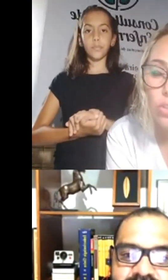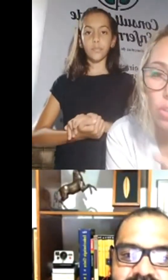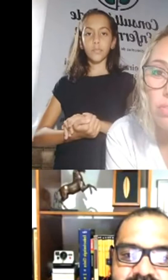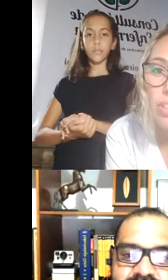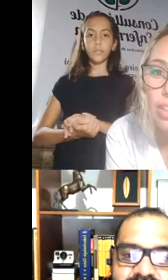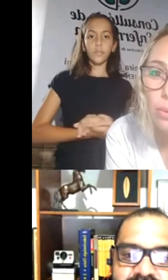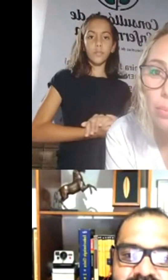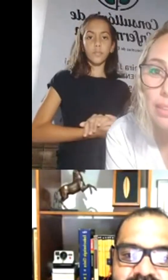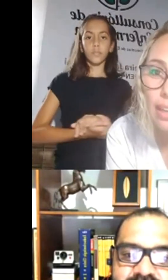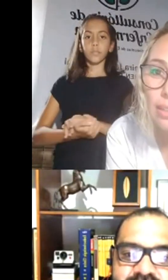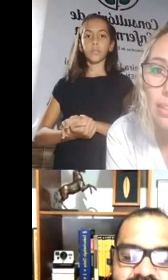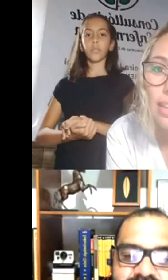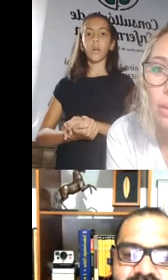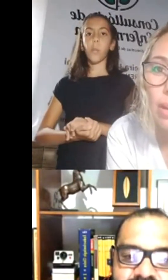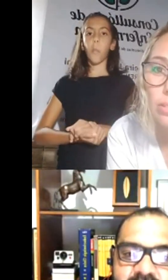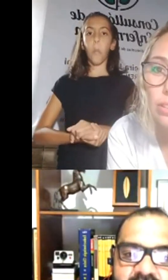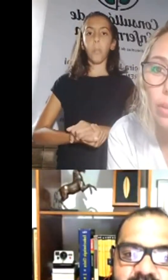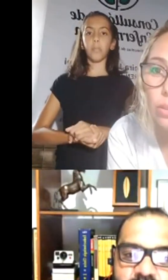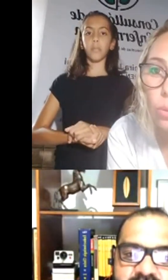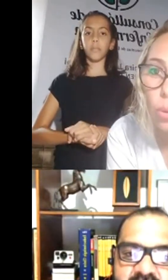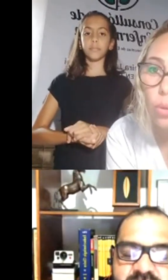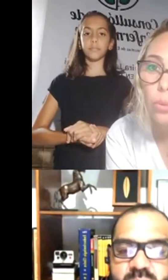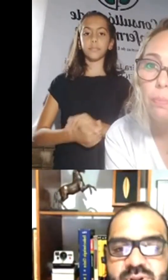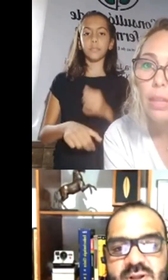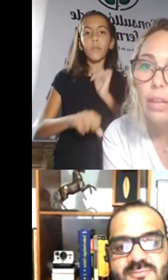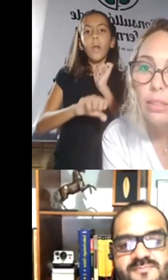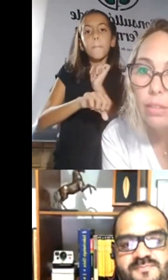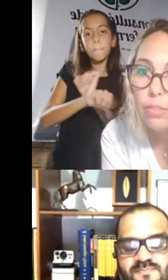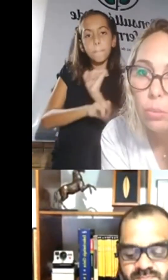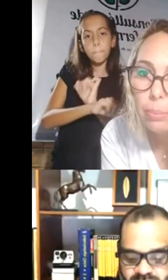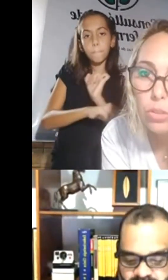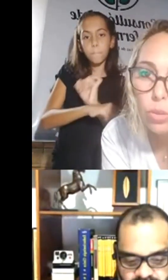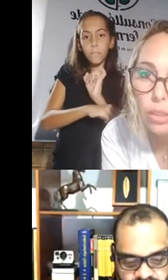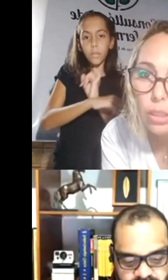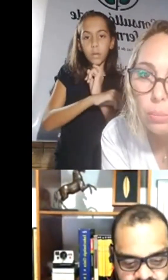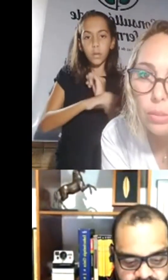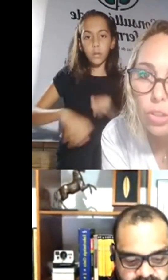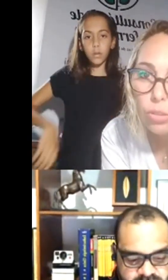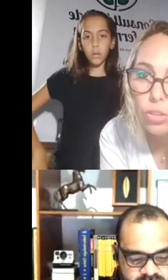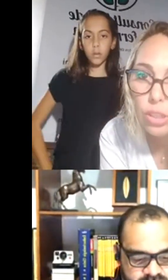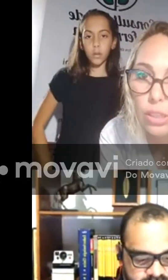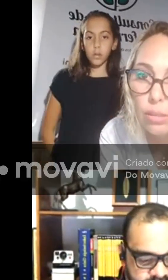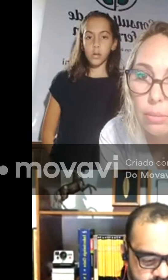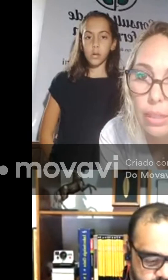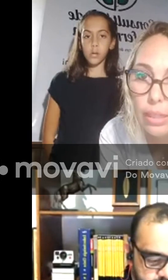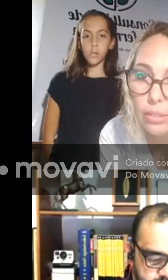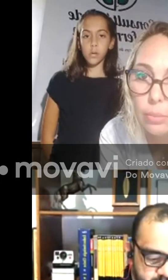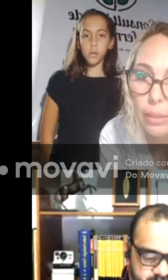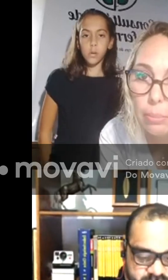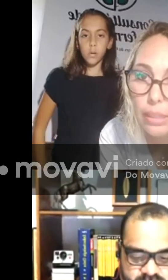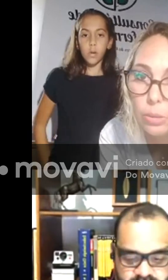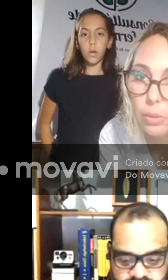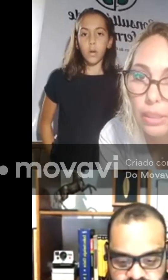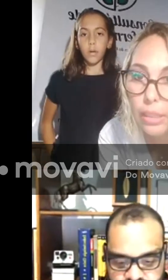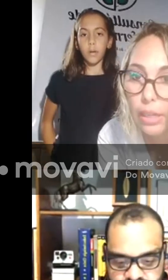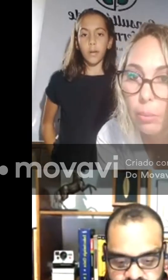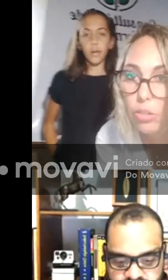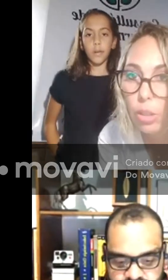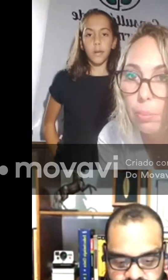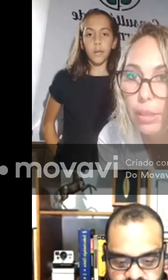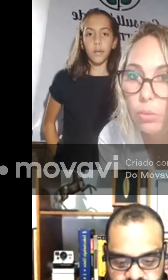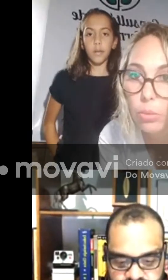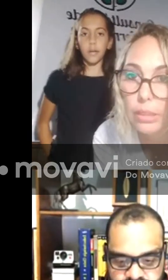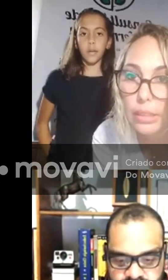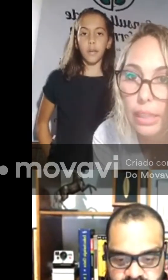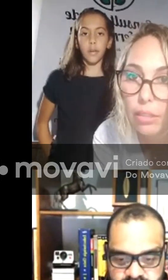eu te envio, tá? E aguardo o E a seu gente pode estar retorno. respondendo. Teve uma pessoa aqui que pediu para responder realmente